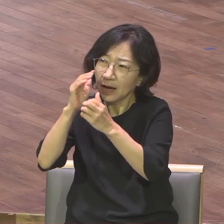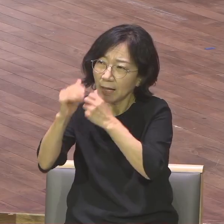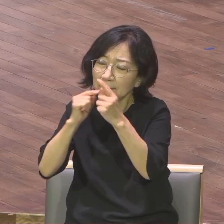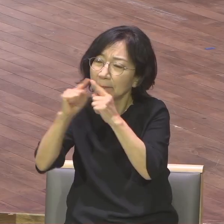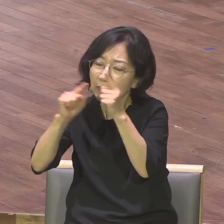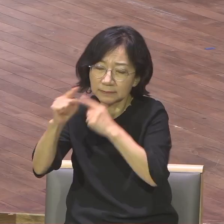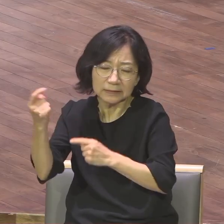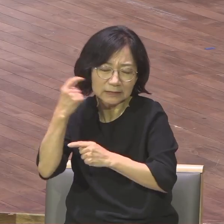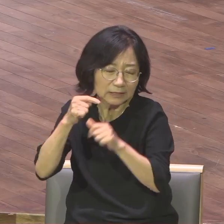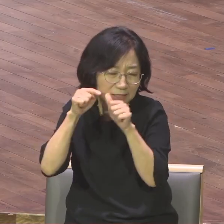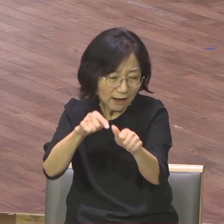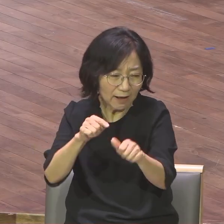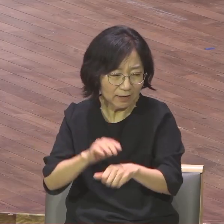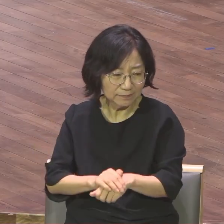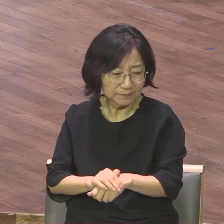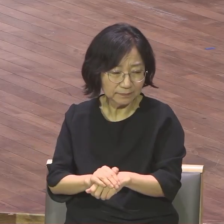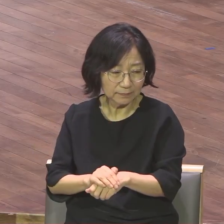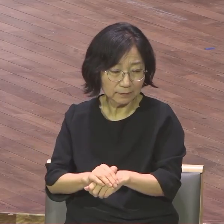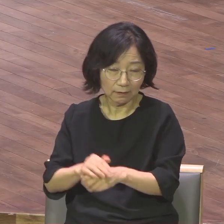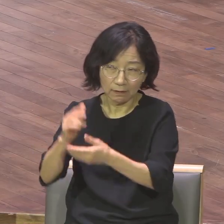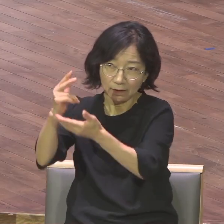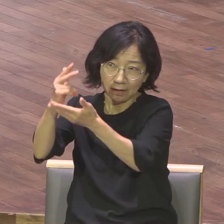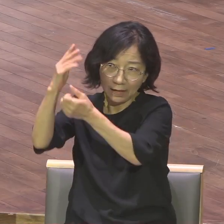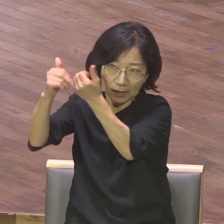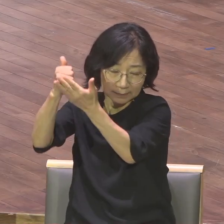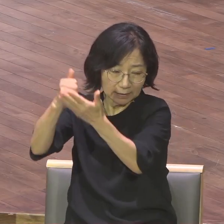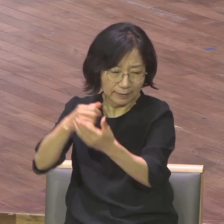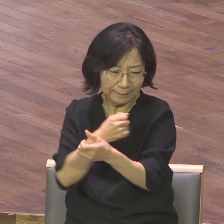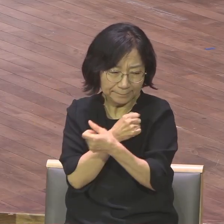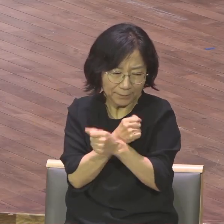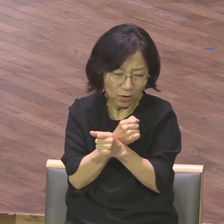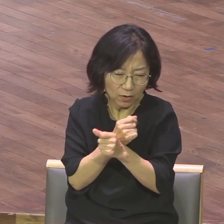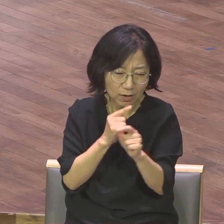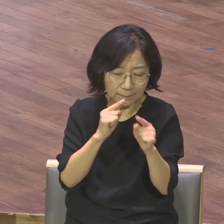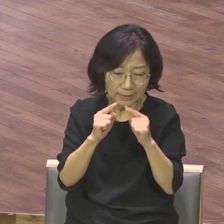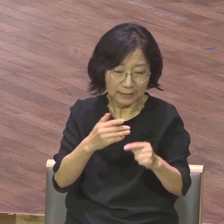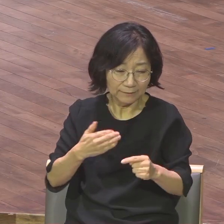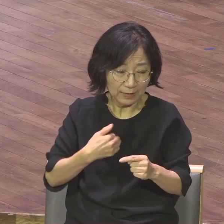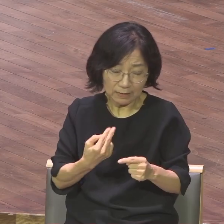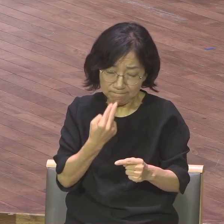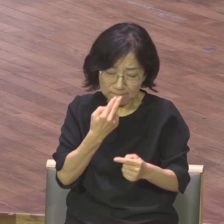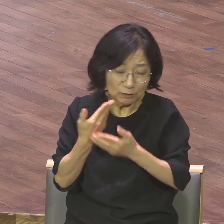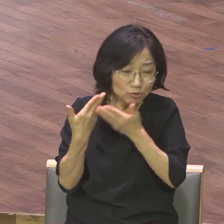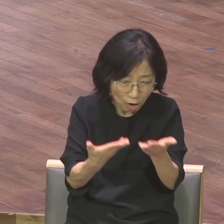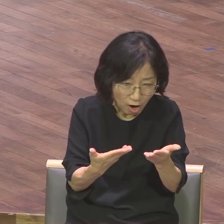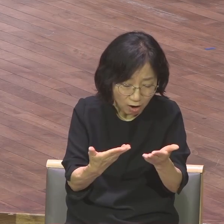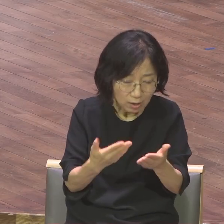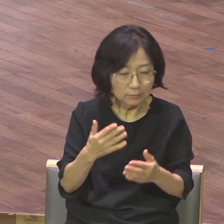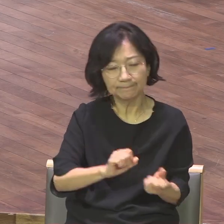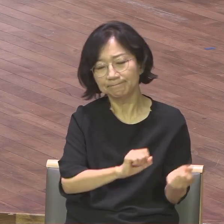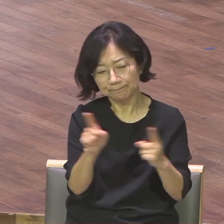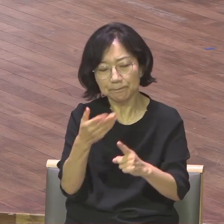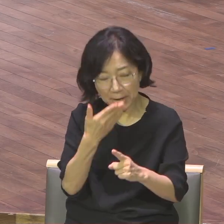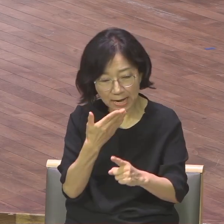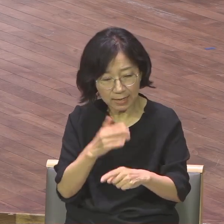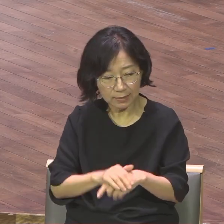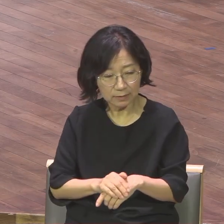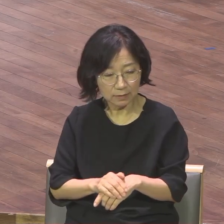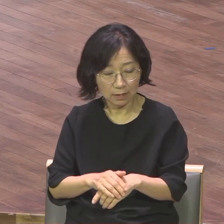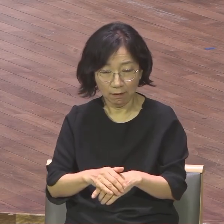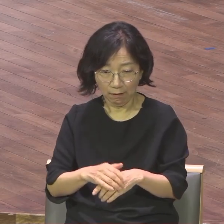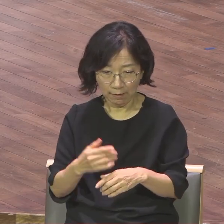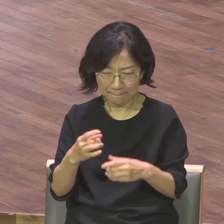들을지어다. 주 여호와께서 이 뼈들에게 이같이 말씀하시기를 내가 생기를 너희에게 들어가게 하리니 너희가 살아나리라. 너희